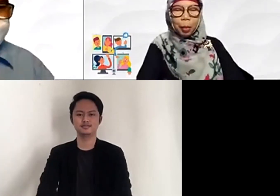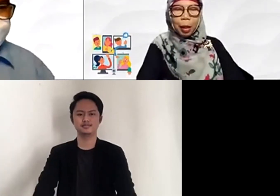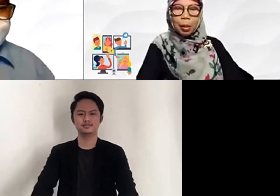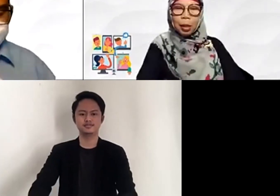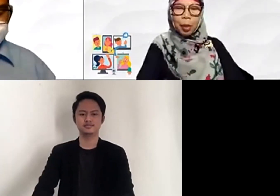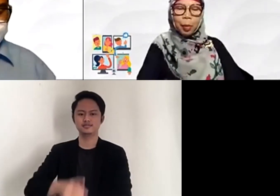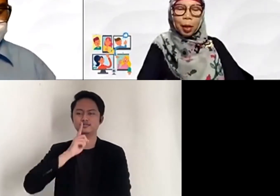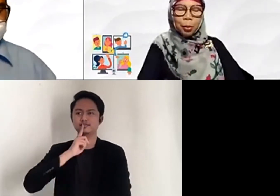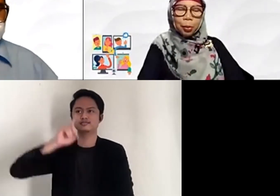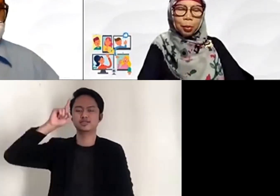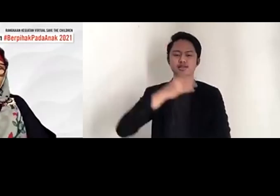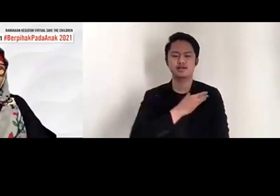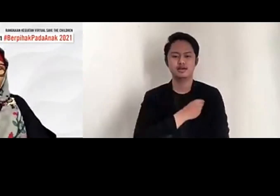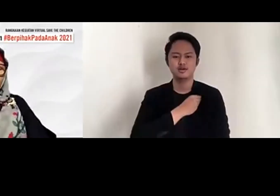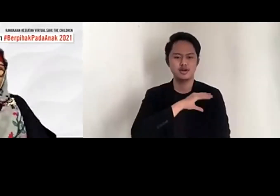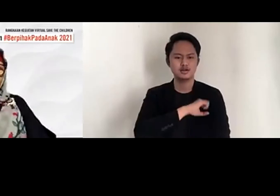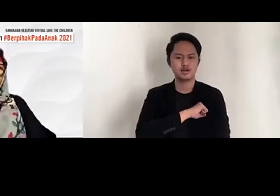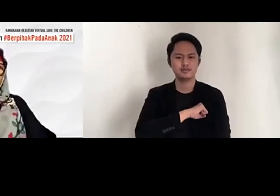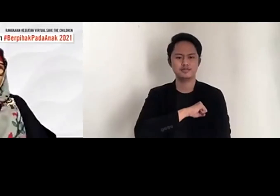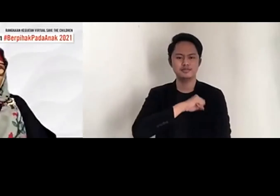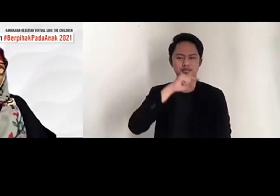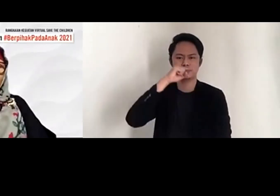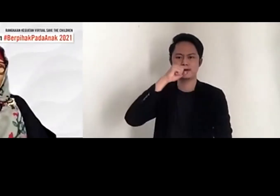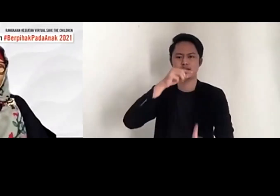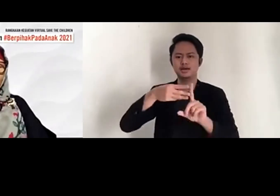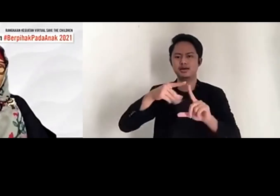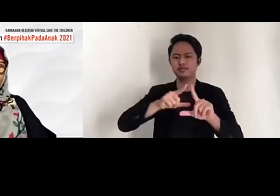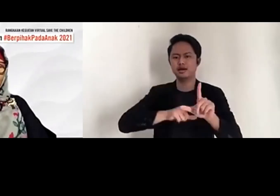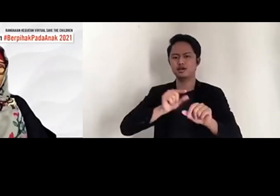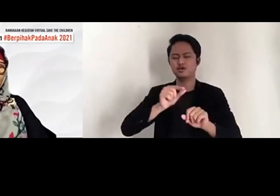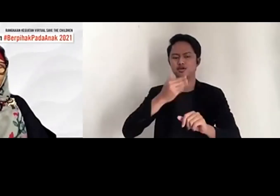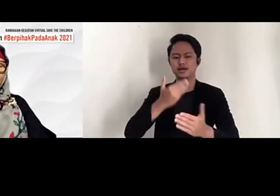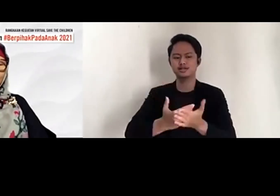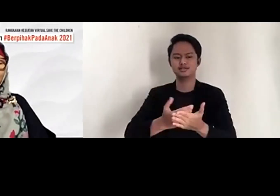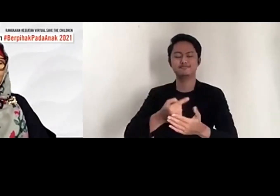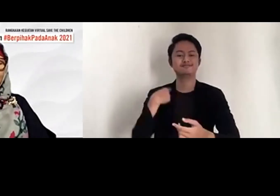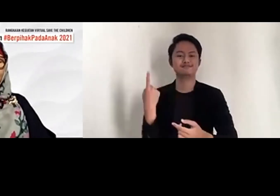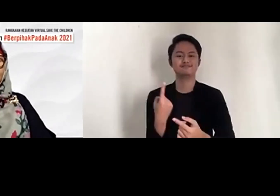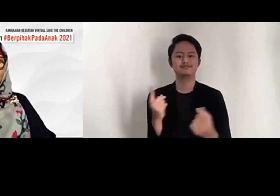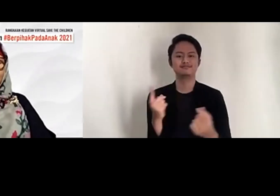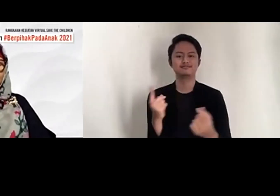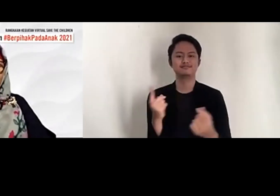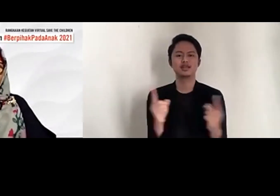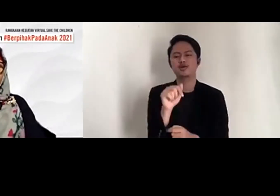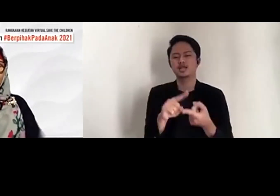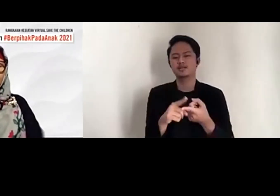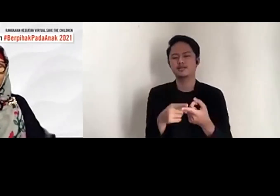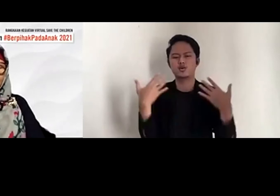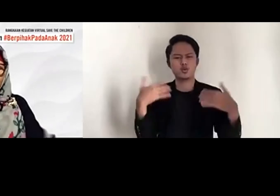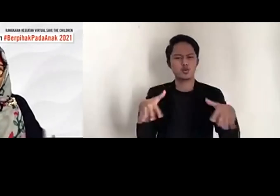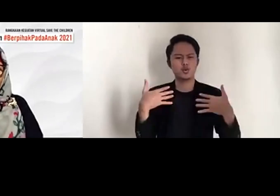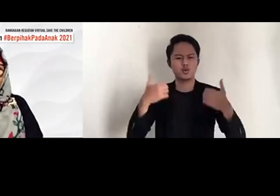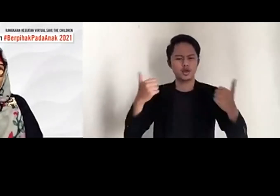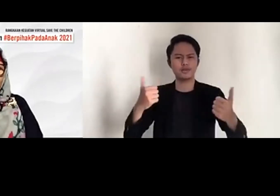Bismillahirrahmanirrahim. Terima kasih Mas Bayu. Kita bergabung lagi ya dengan kawan-kawan hebat dari berbagai